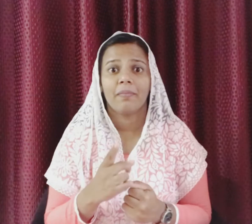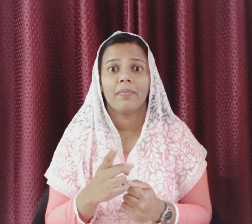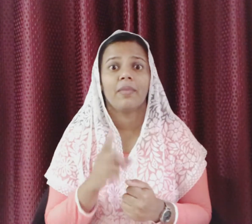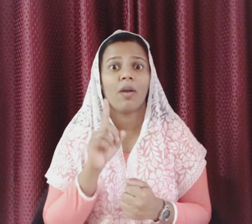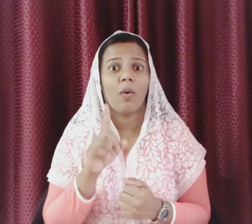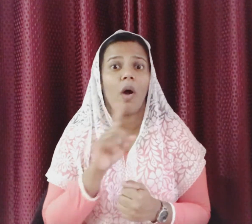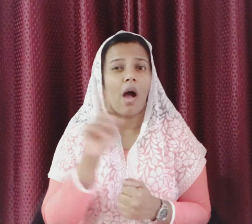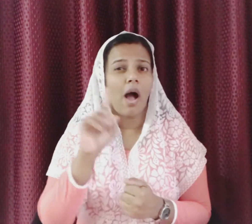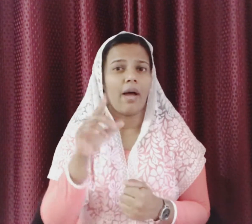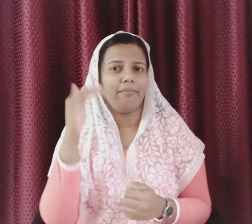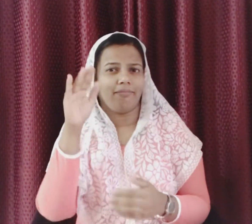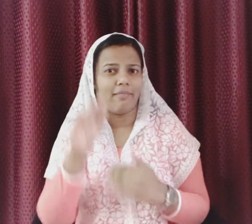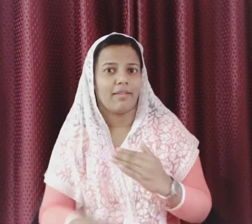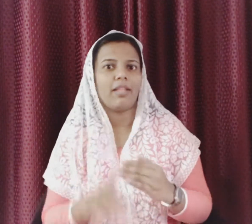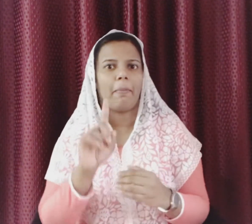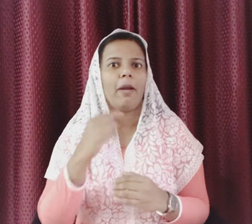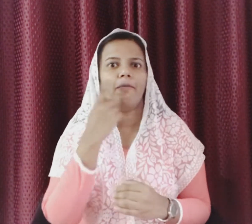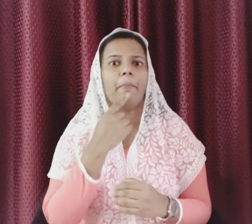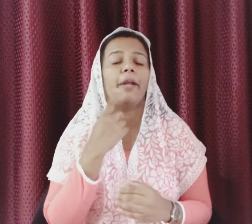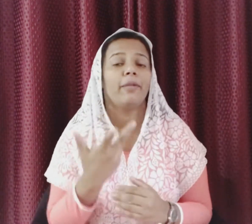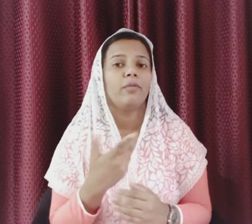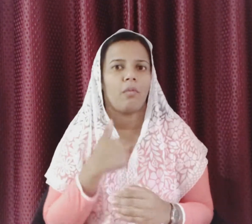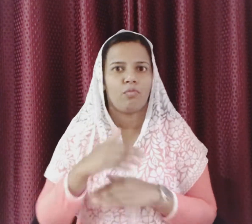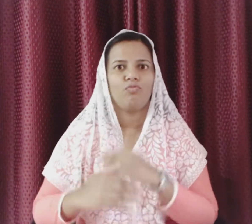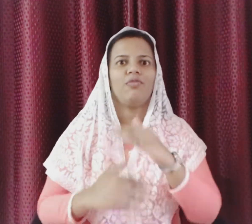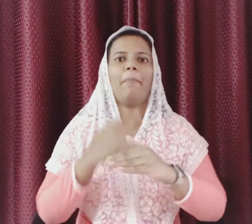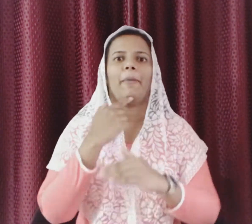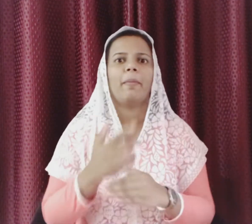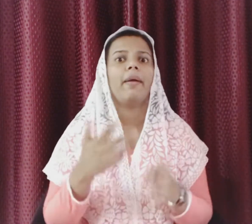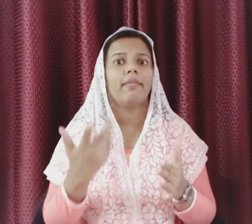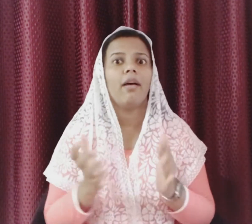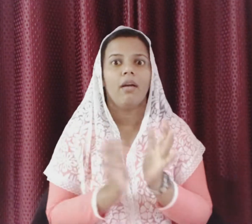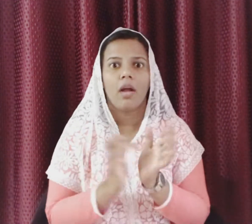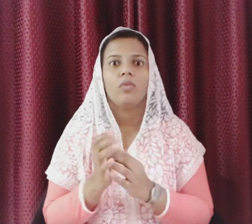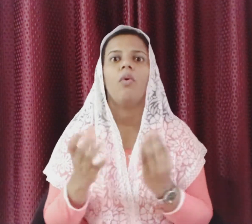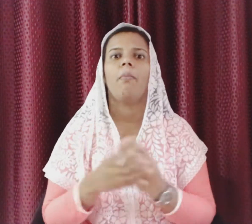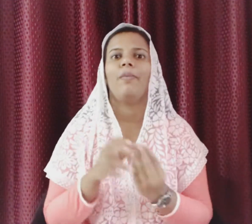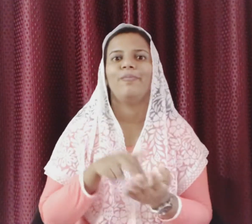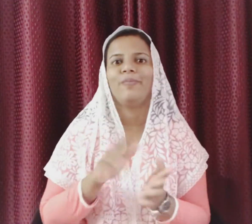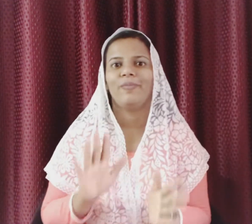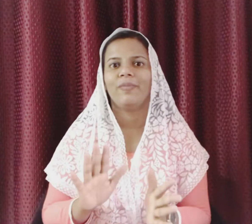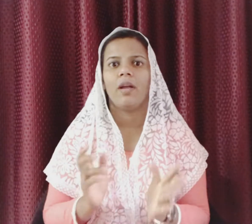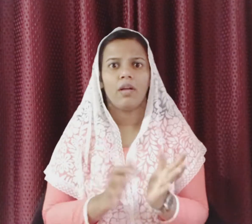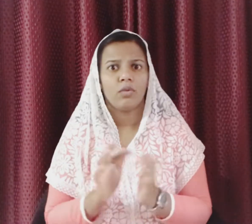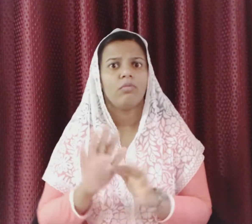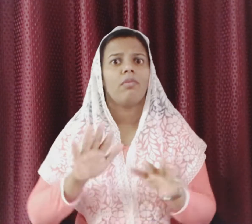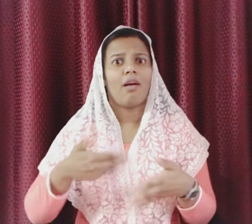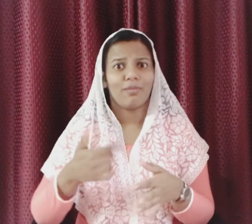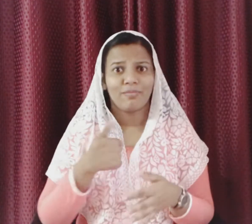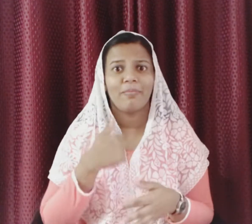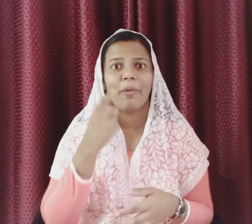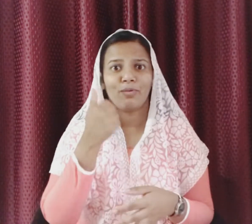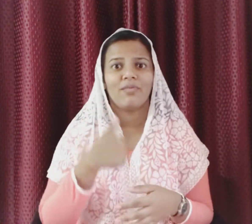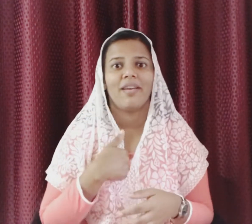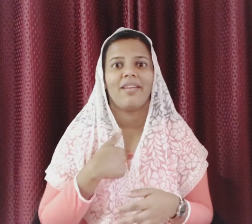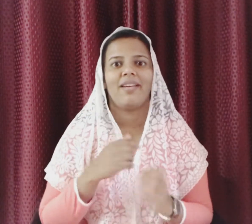നിന്നെ താഴ്ത്തുമ്പോൾ നമ്മൾ എന്ത് പറയും? ഉയർച്ച എന്ന് പറയും. കാരണം എന്നാ? കർത്താവ് എനിക്ക് അനുകൂലമാണ്, ഞാൻ കർത്താവിൽ സന്തോഷിക്കുന്ന വ്യക്തിയാണ്, ഞാൻ കർത്താവിൻ്റെ കൂടെ